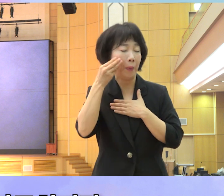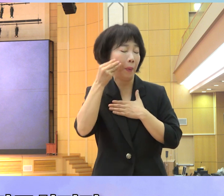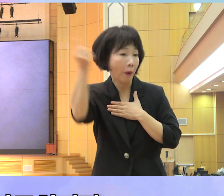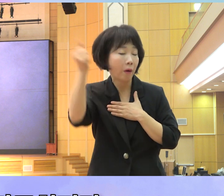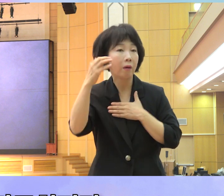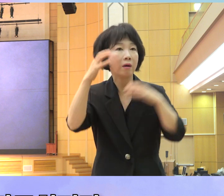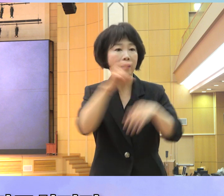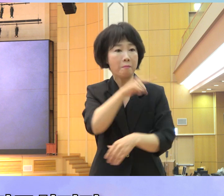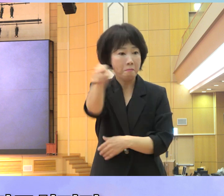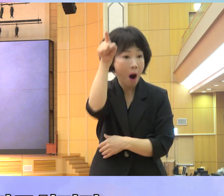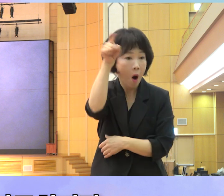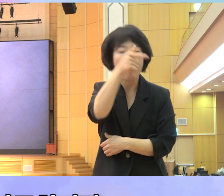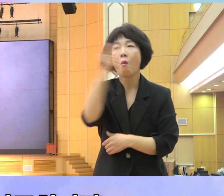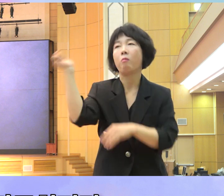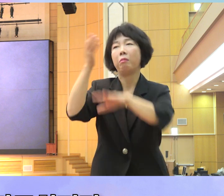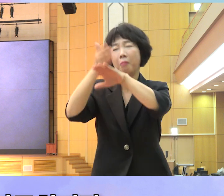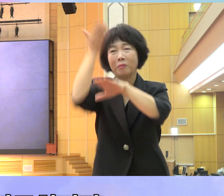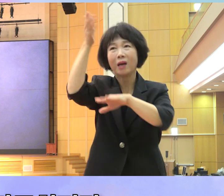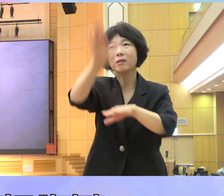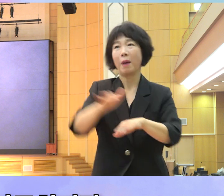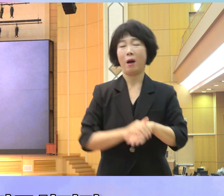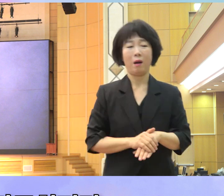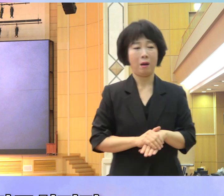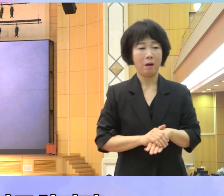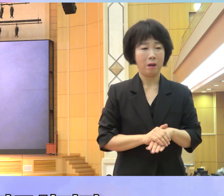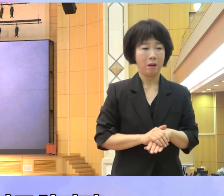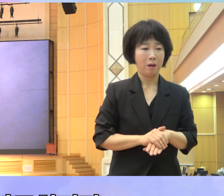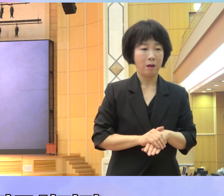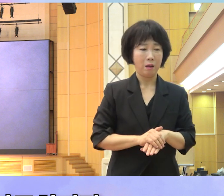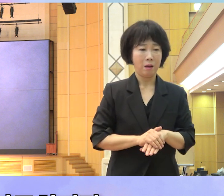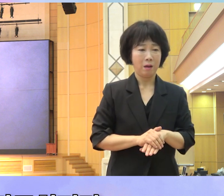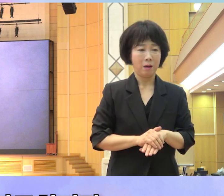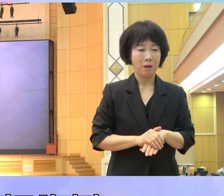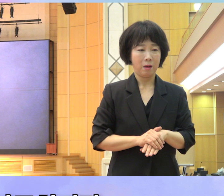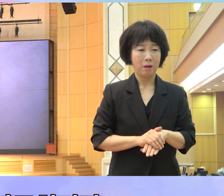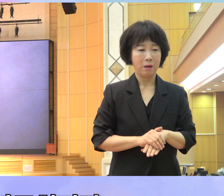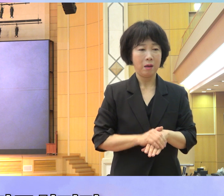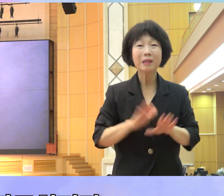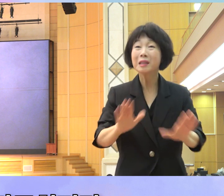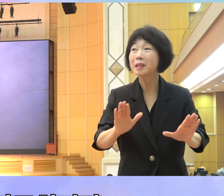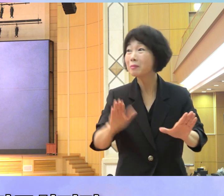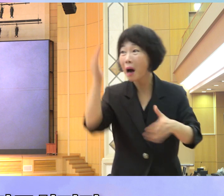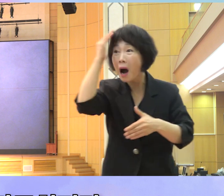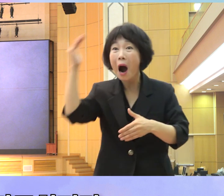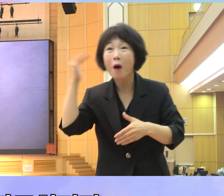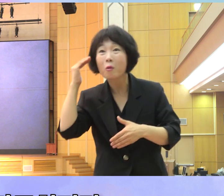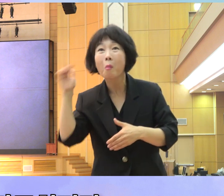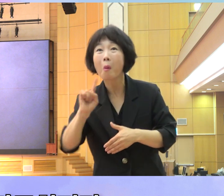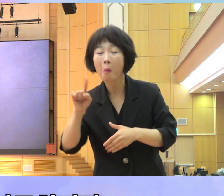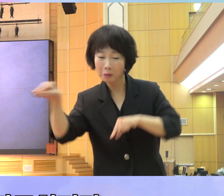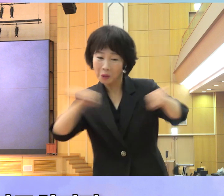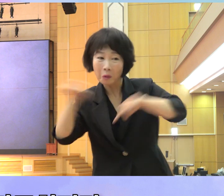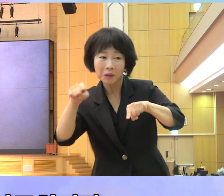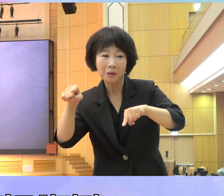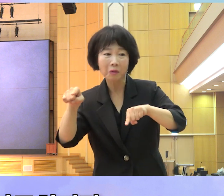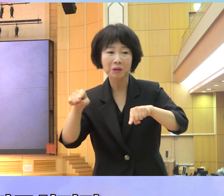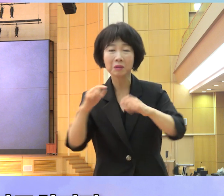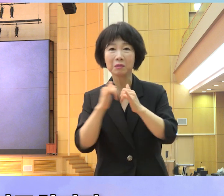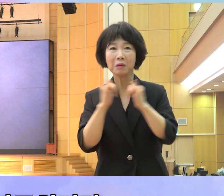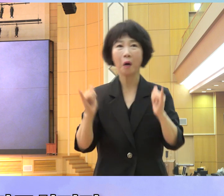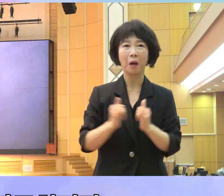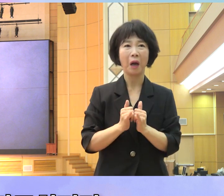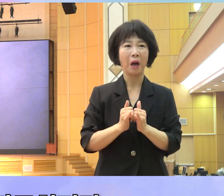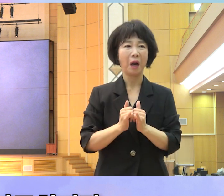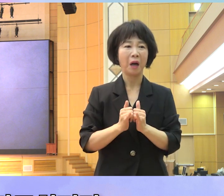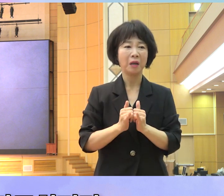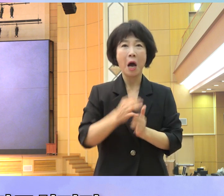으뜸가는 나라가 되게 하신 가운데 있었사오나 자금의 현실을 돌아볼 때 정치가 분열되고 자기의 정치 편향에